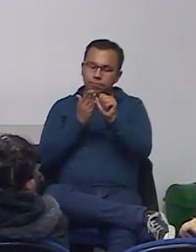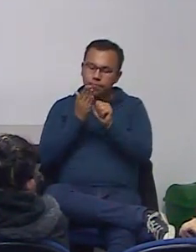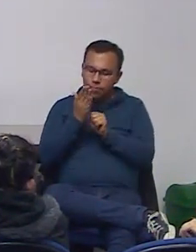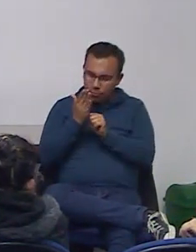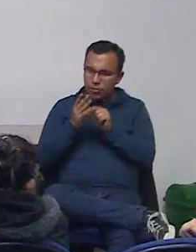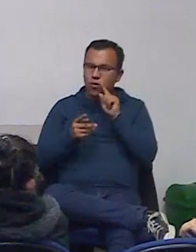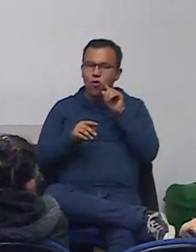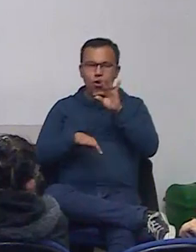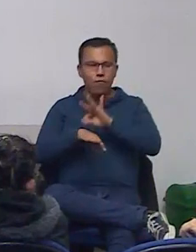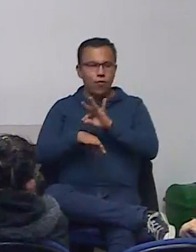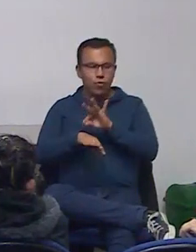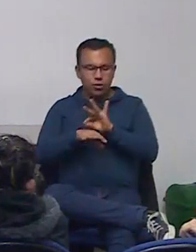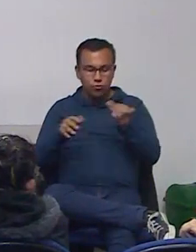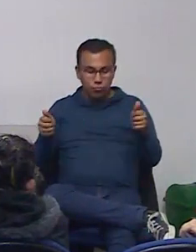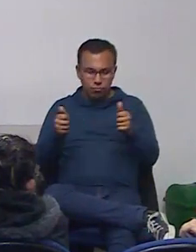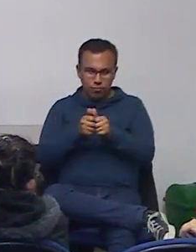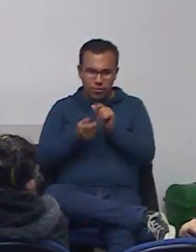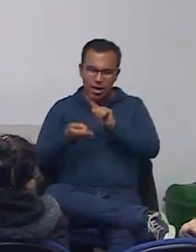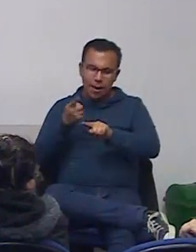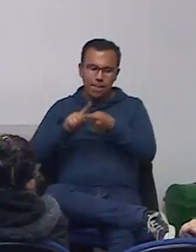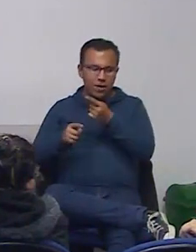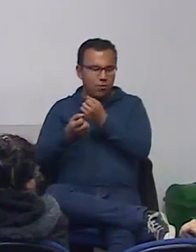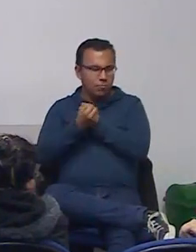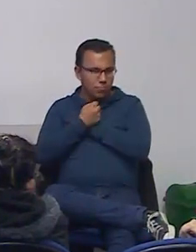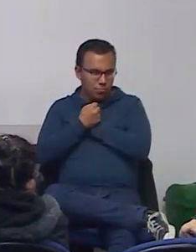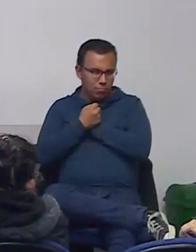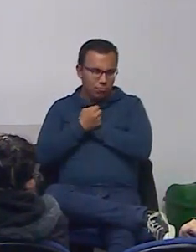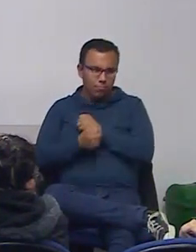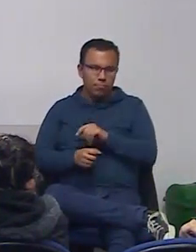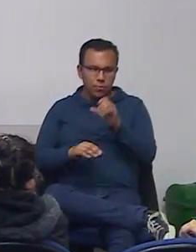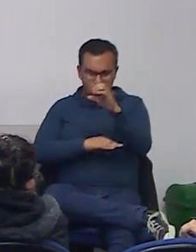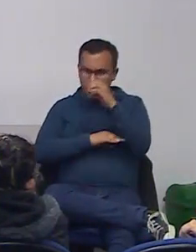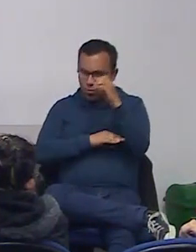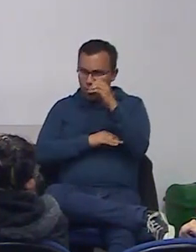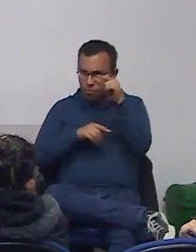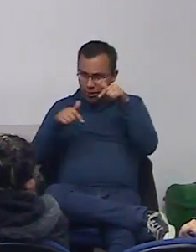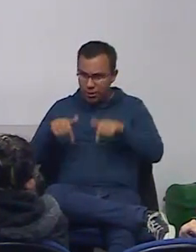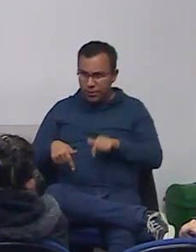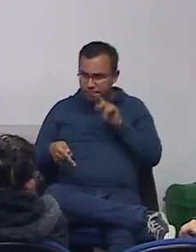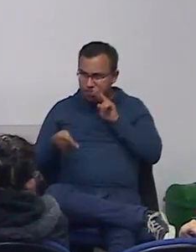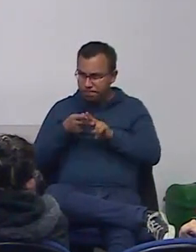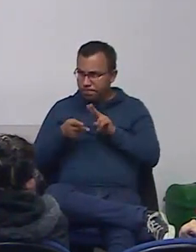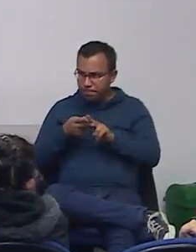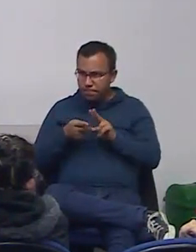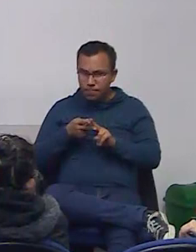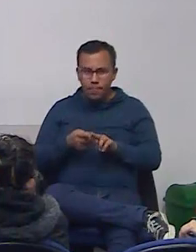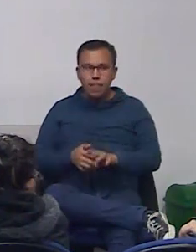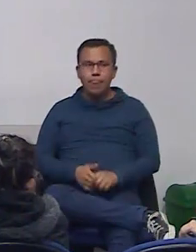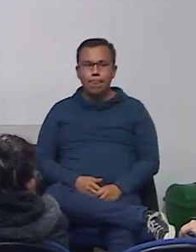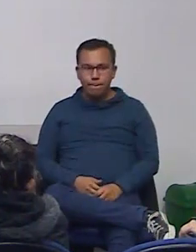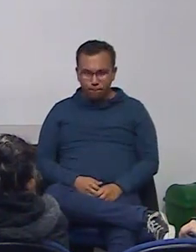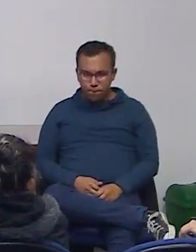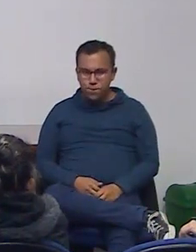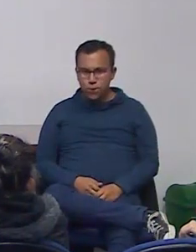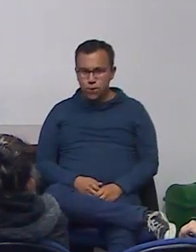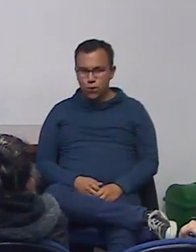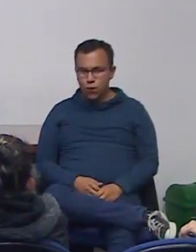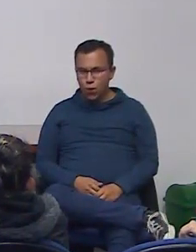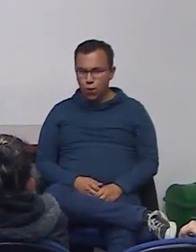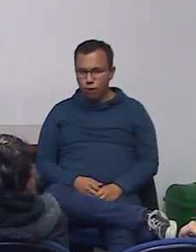conjunto con una fundación que se llama amigos del alma best buies Colombia no sé si la han oído mencionar ustedes Entonces